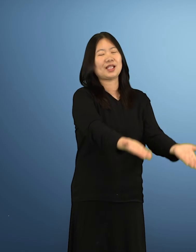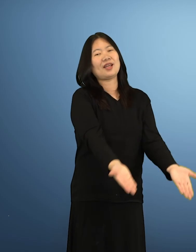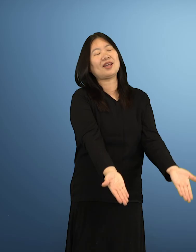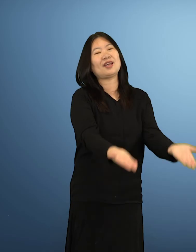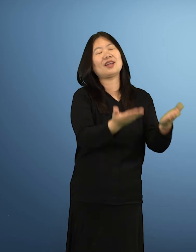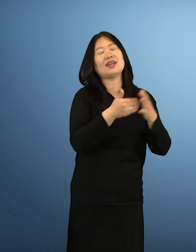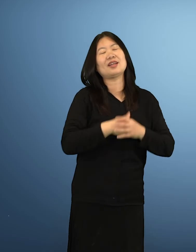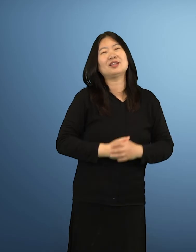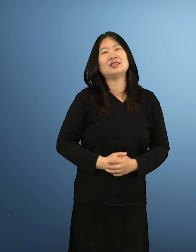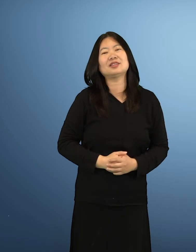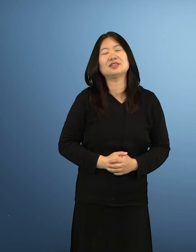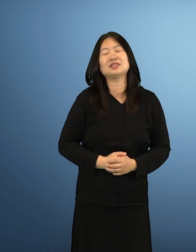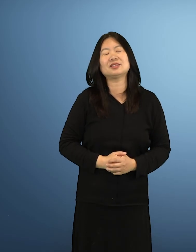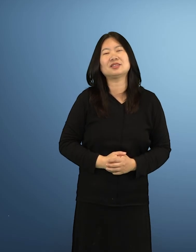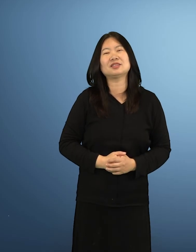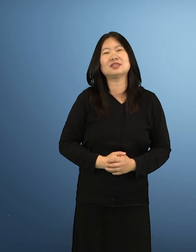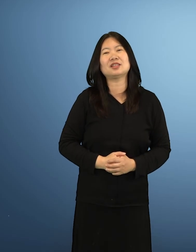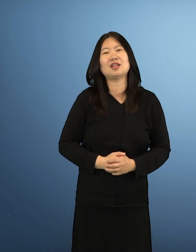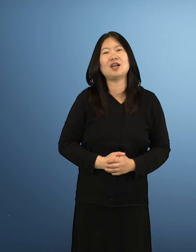내어주네.